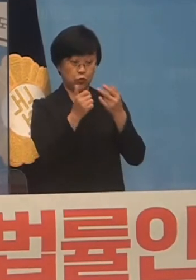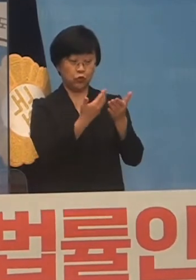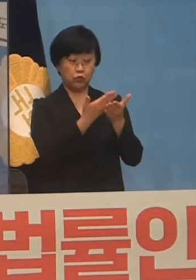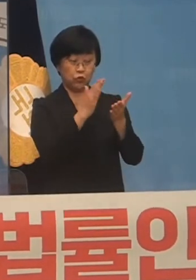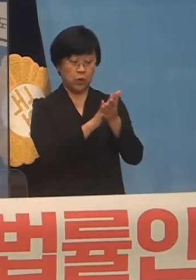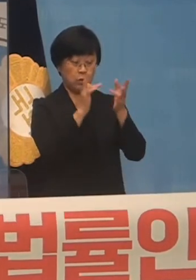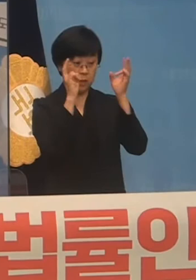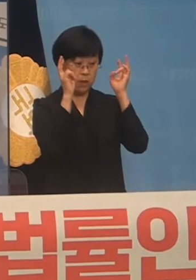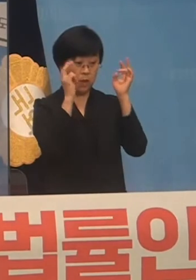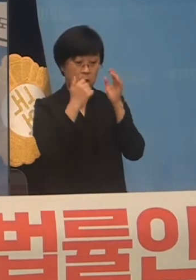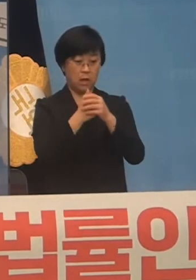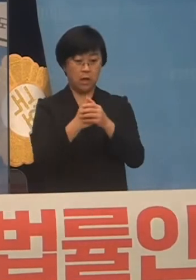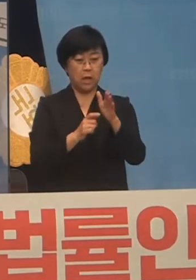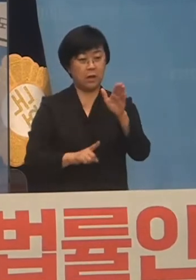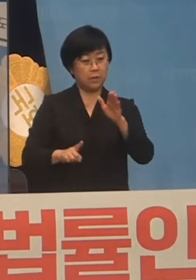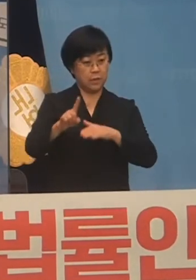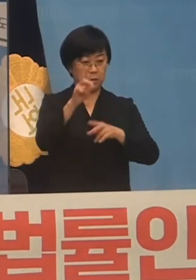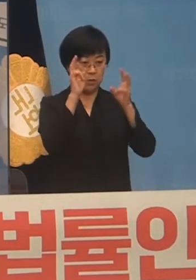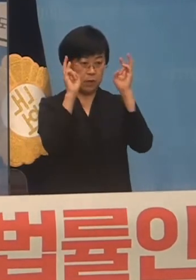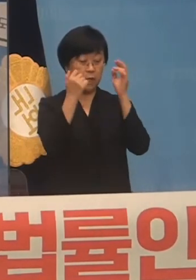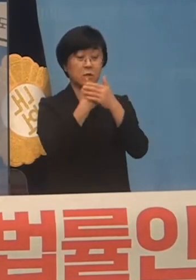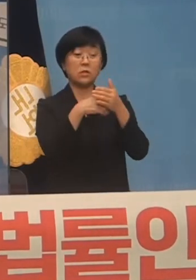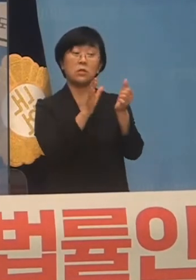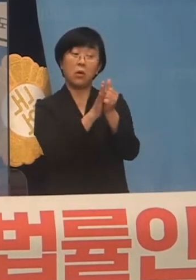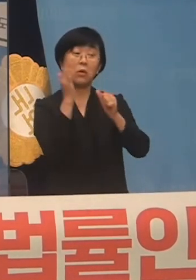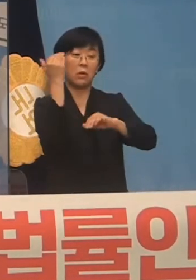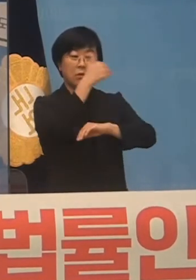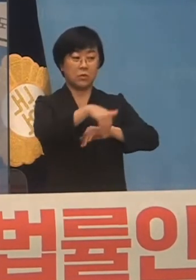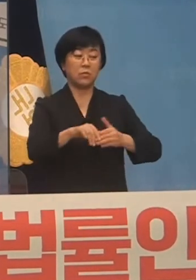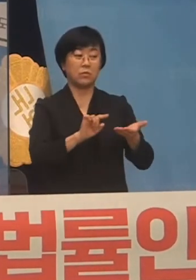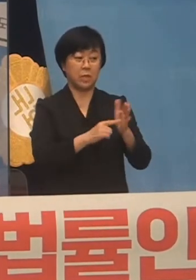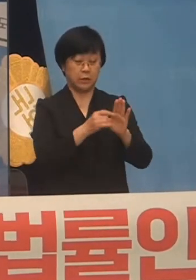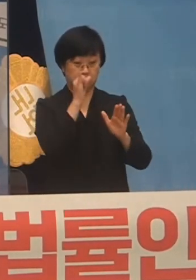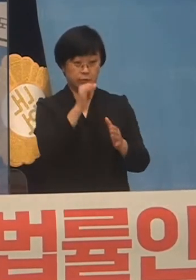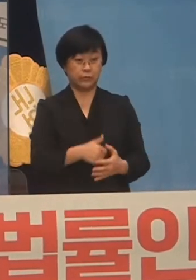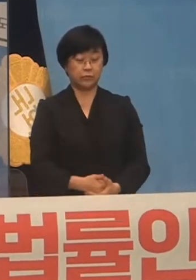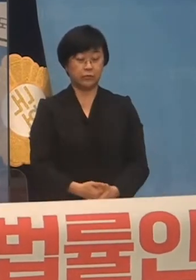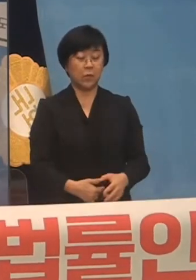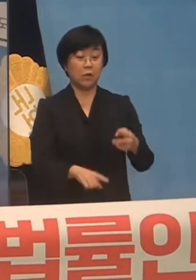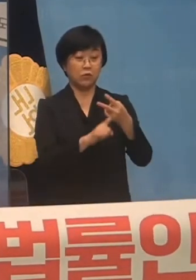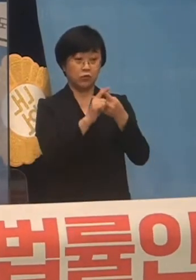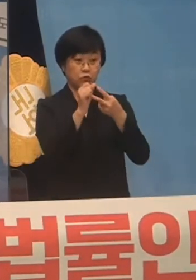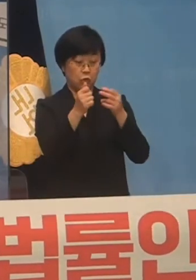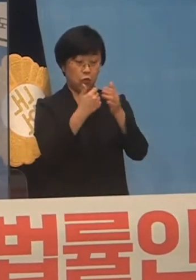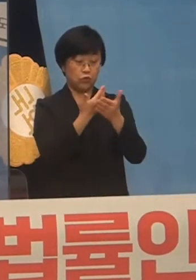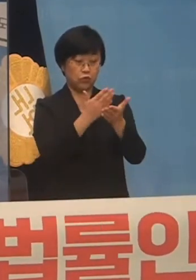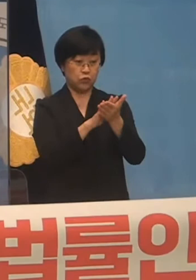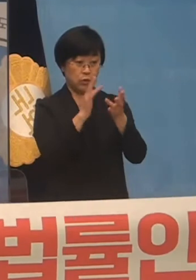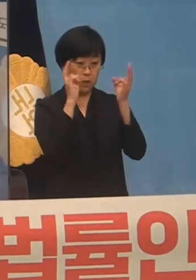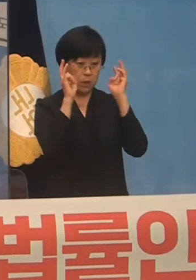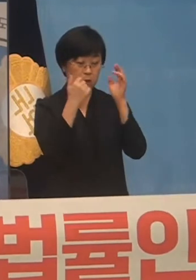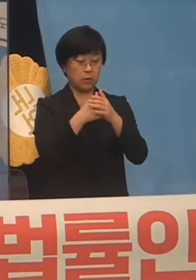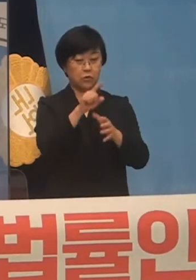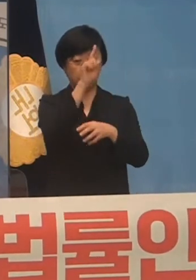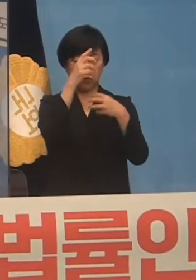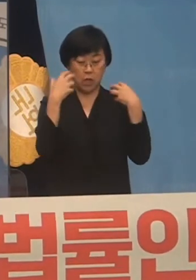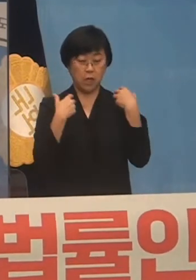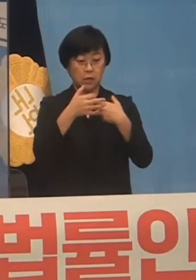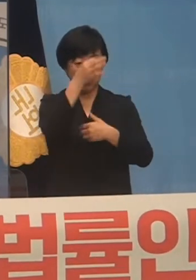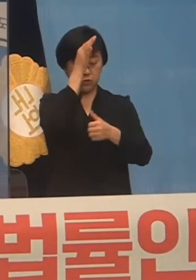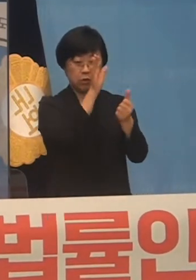중소수리사업자 및 선도기업에 대한 지원 방안을 제시했습니다. 중소수리업체에 대한 정부가